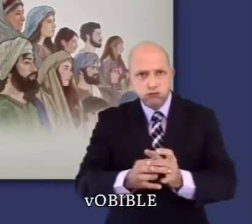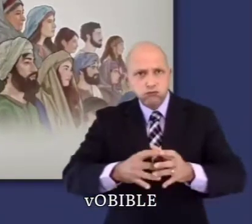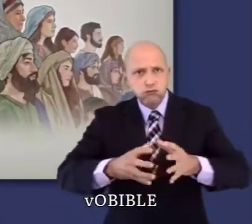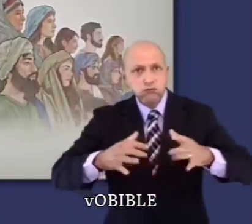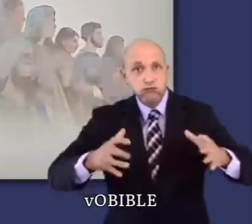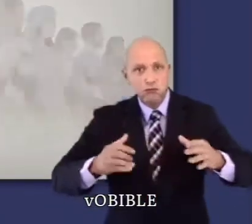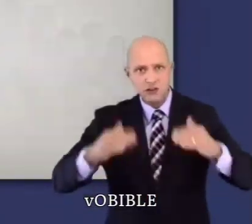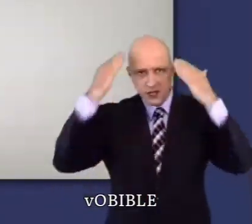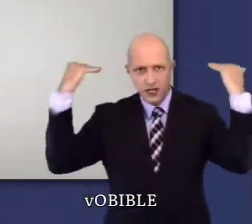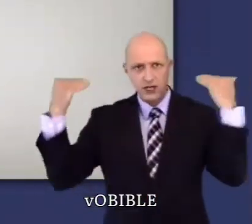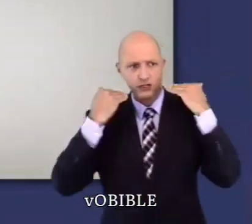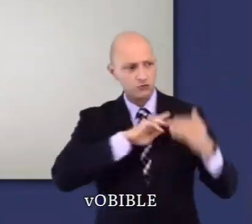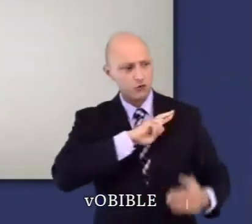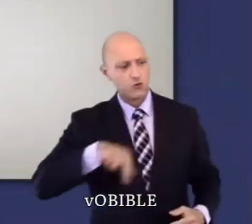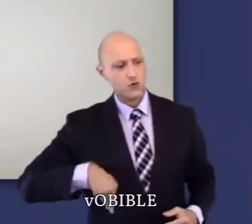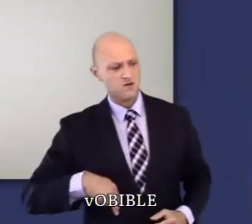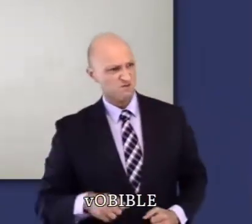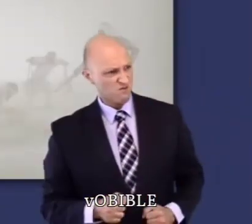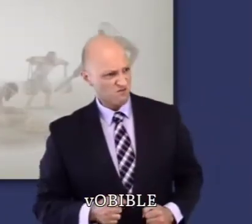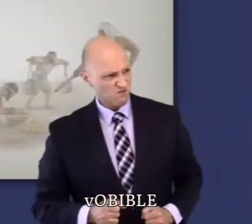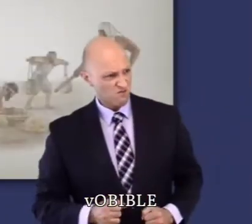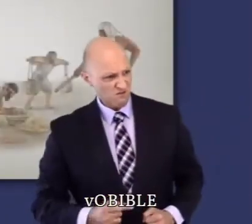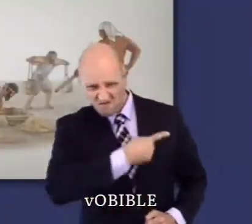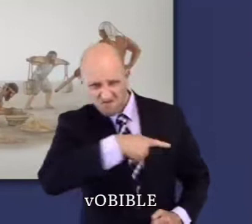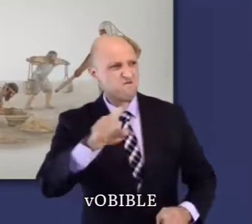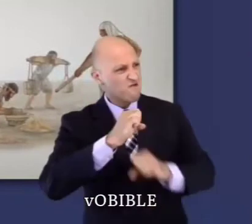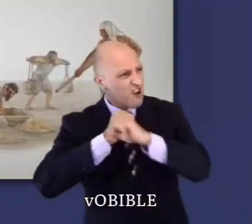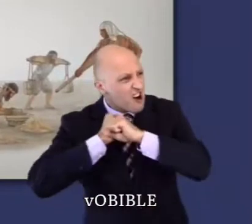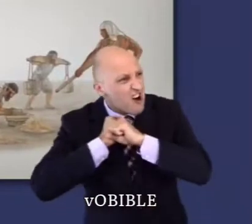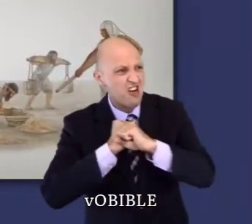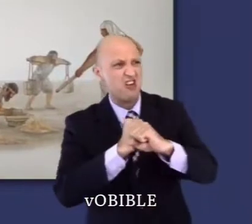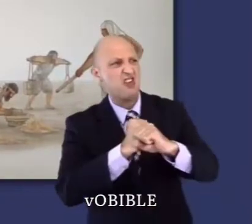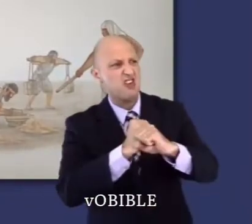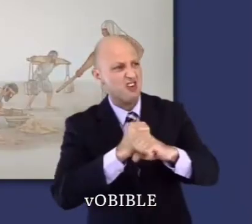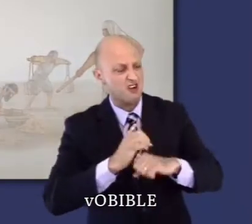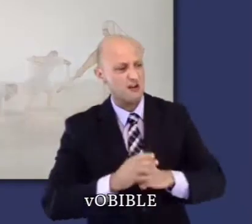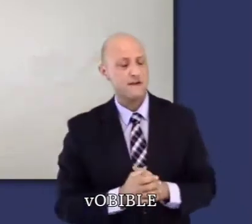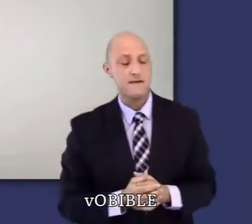façon extraordinaire, ce qui pousse Pharaon à les soumettre à un dur esclavage.